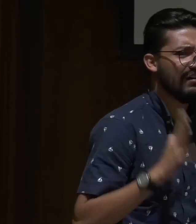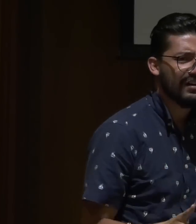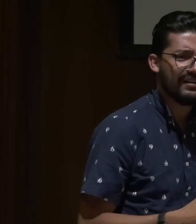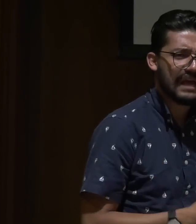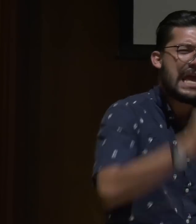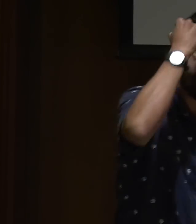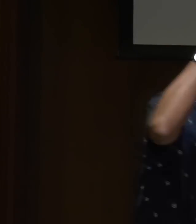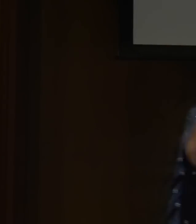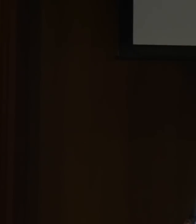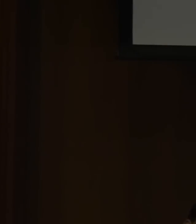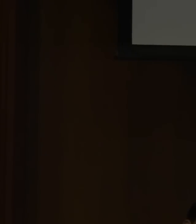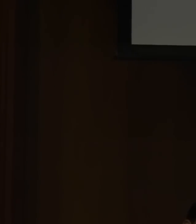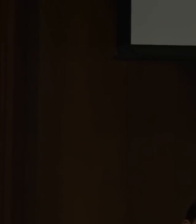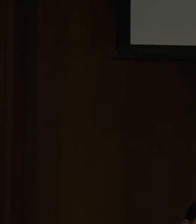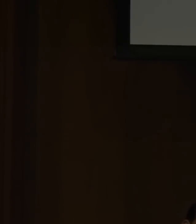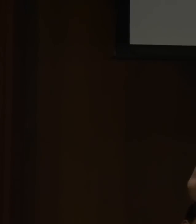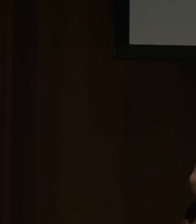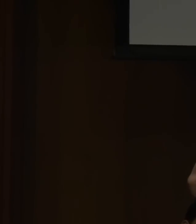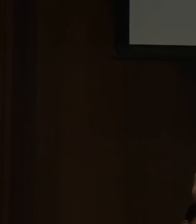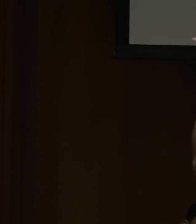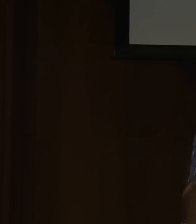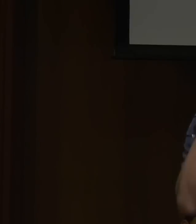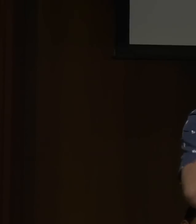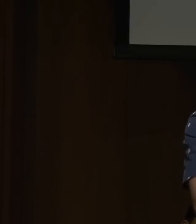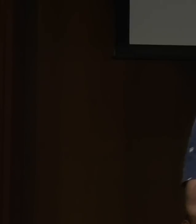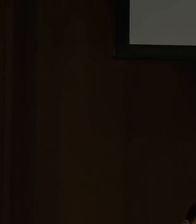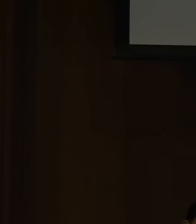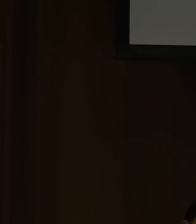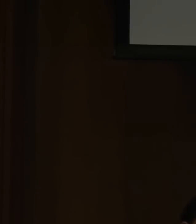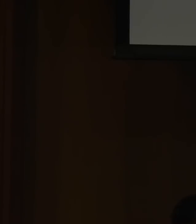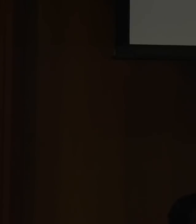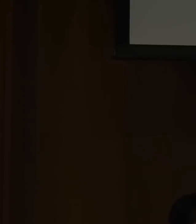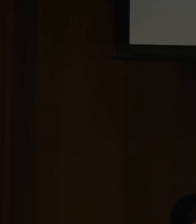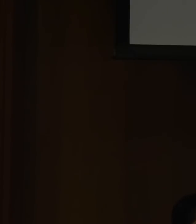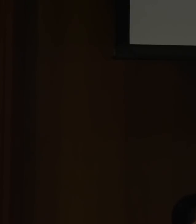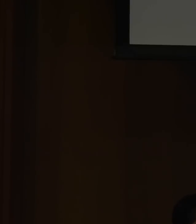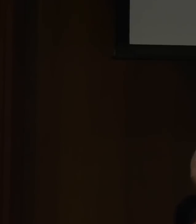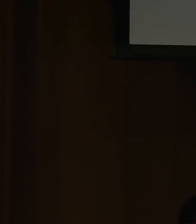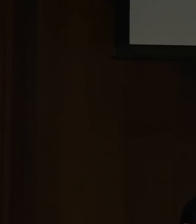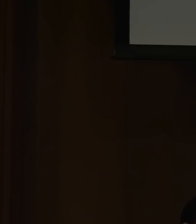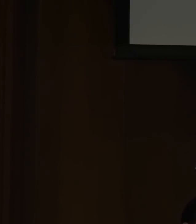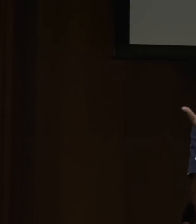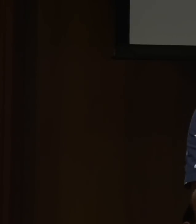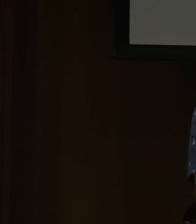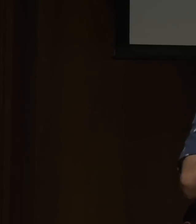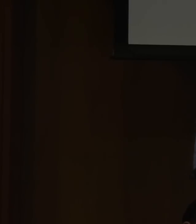venir aquí y conocer su historia, quiero que ustedes se imaginen, si yo soy una persona sorda y